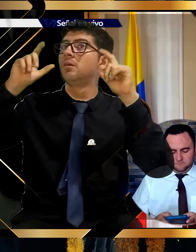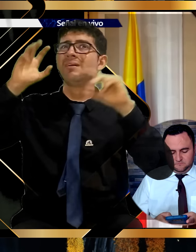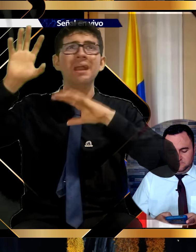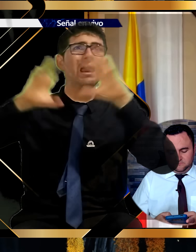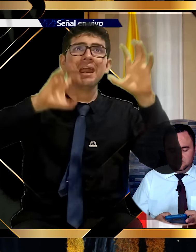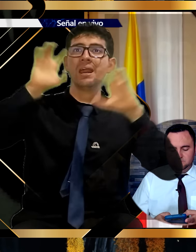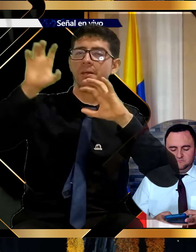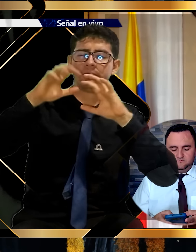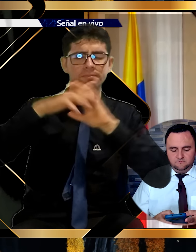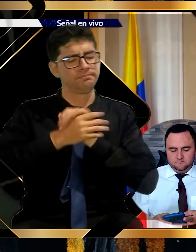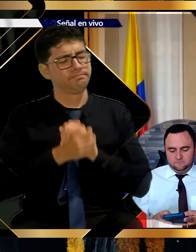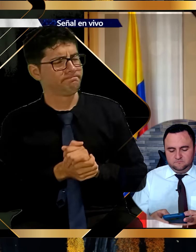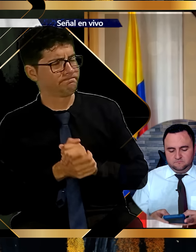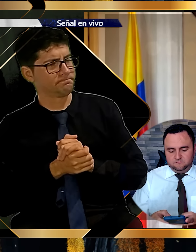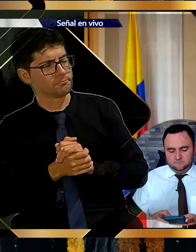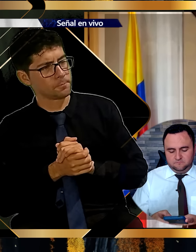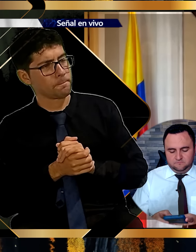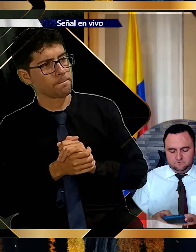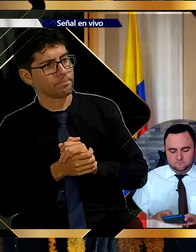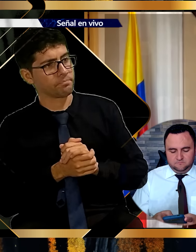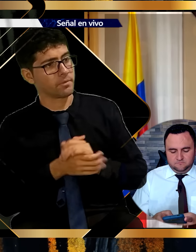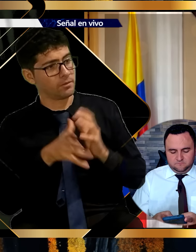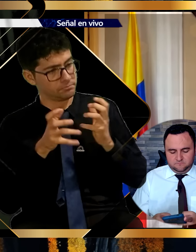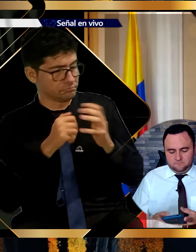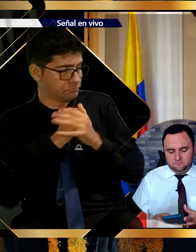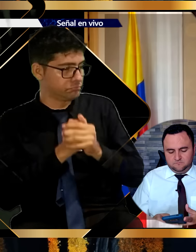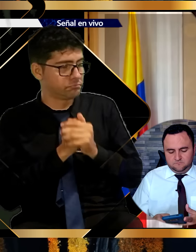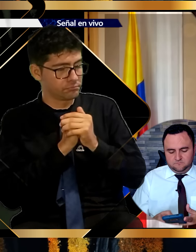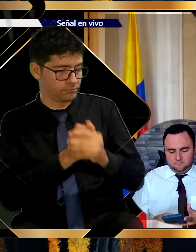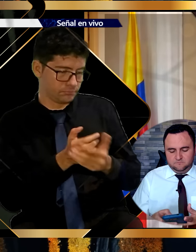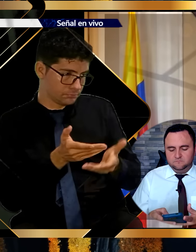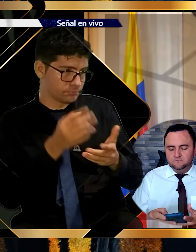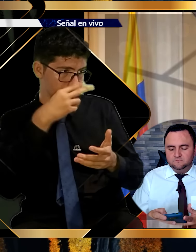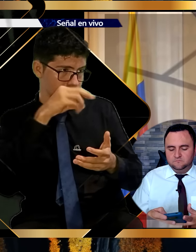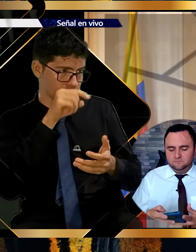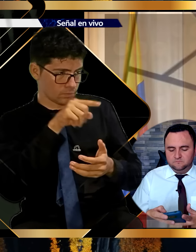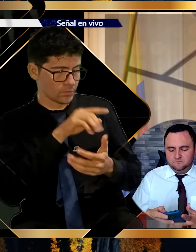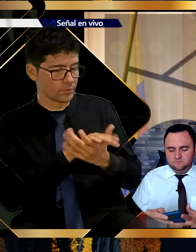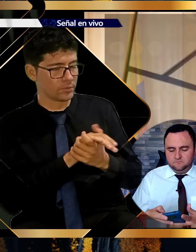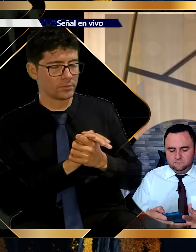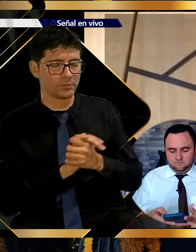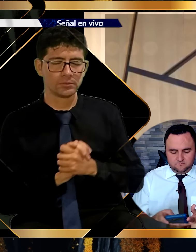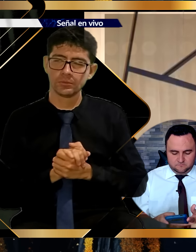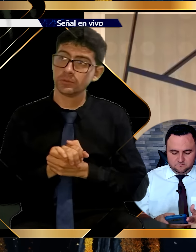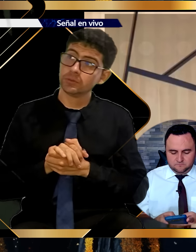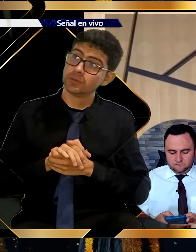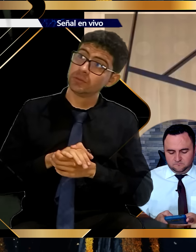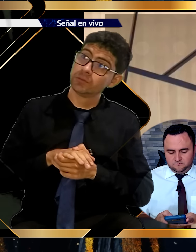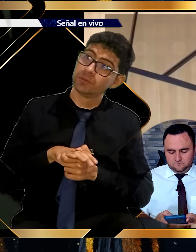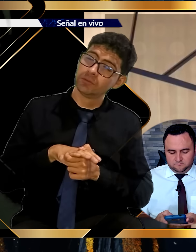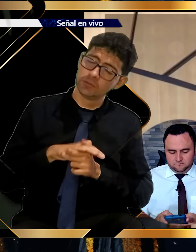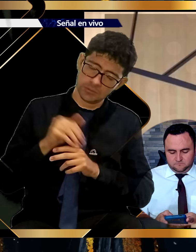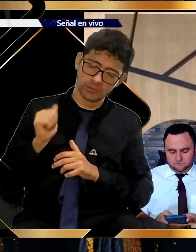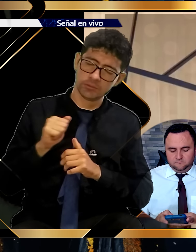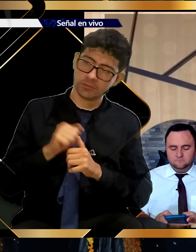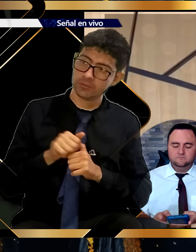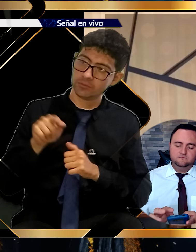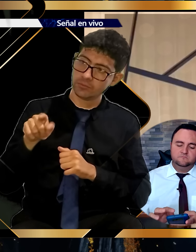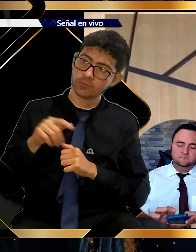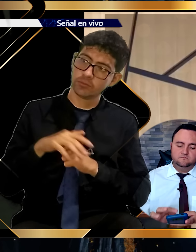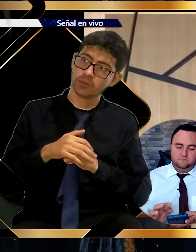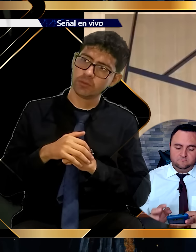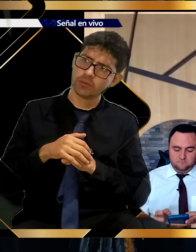Yo le dije: bueno, si usted quiere, le digo lo que le pasa. Sí, hermano. Usted, me dijeron que tiene una